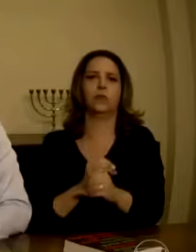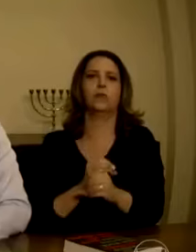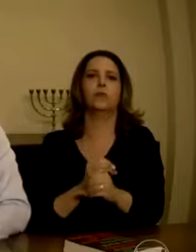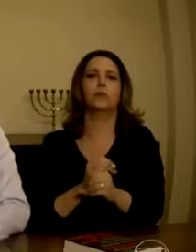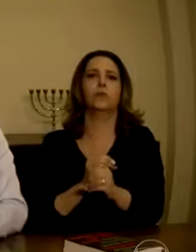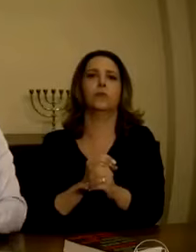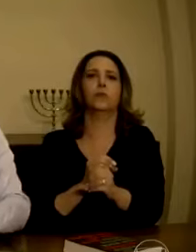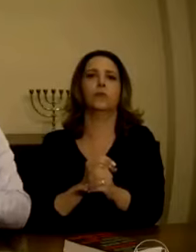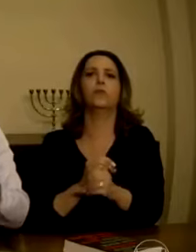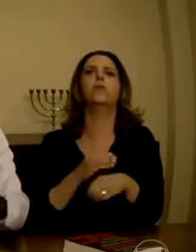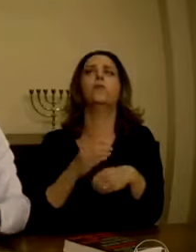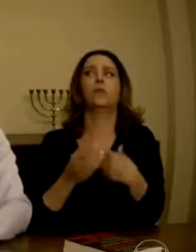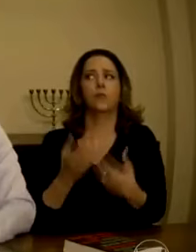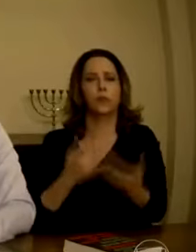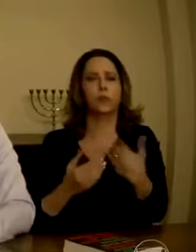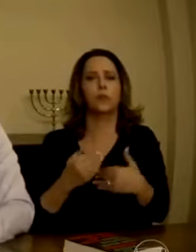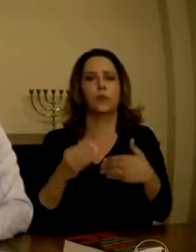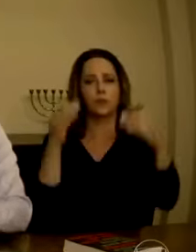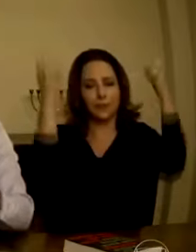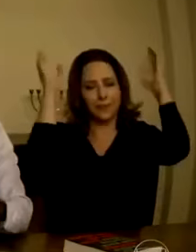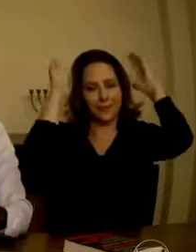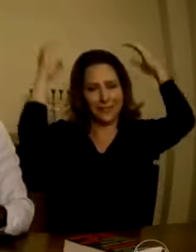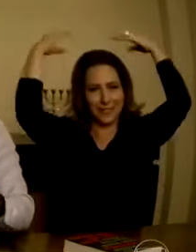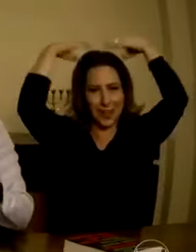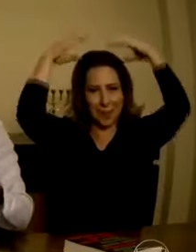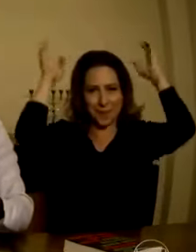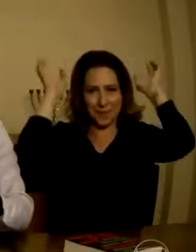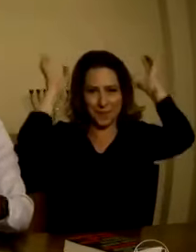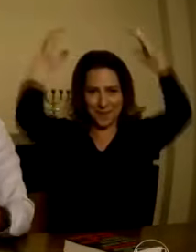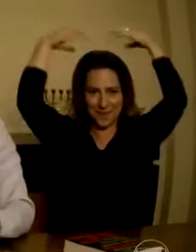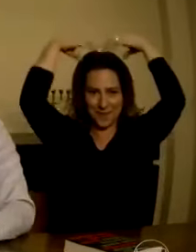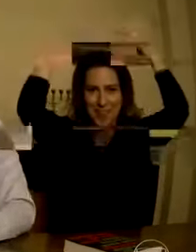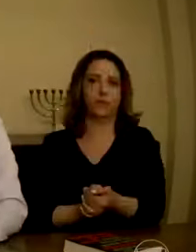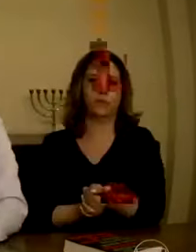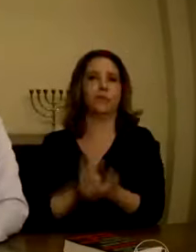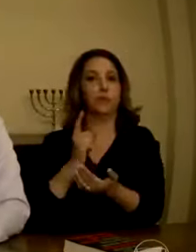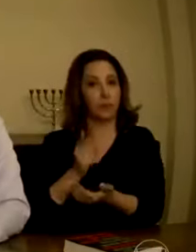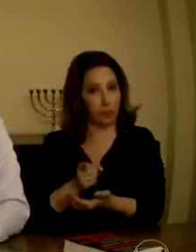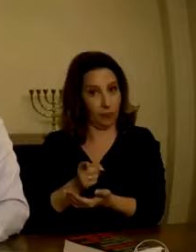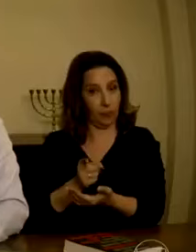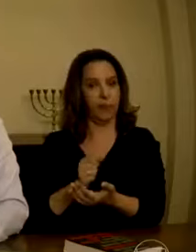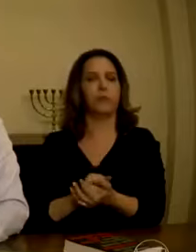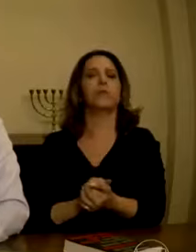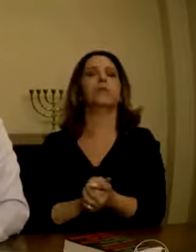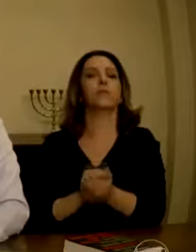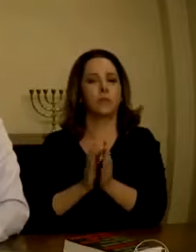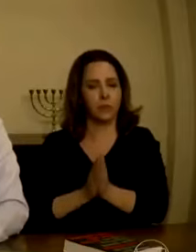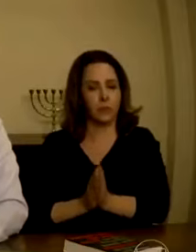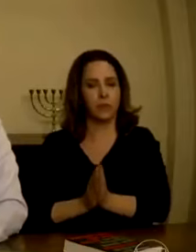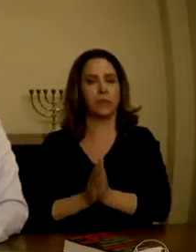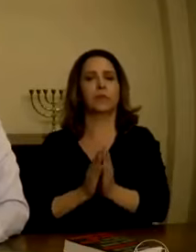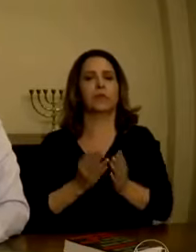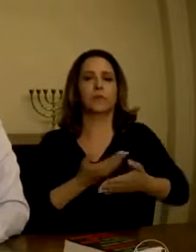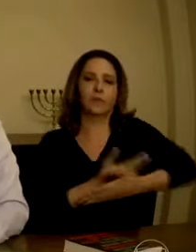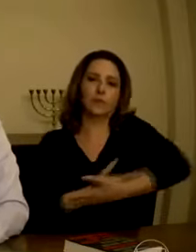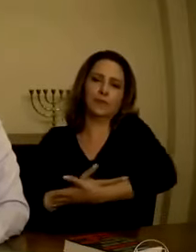daí. E vamos recuperar a imagem internacional do Brasil. Prometo